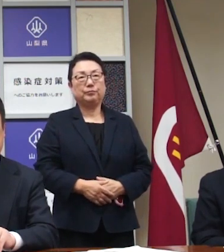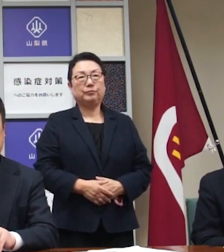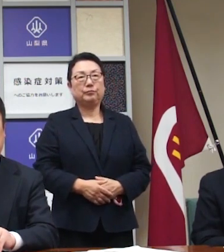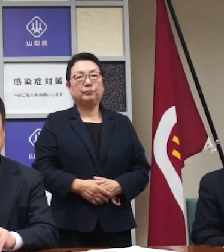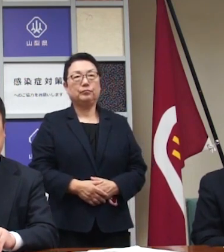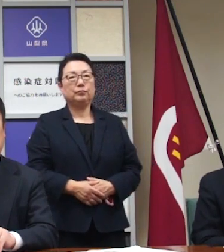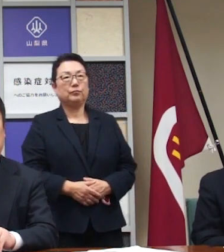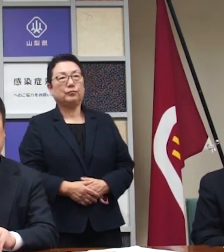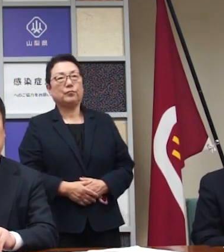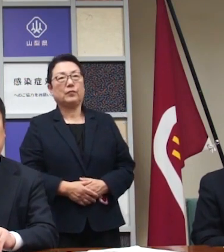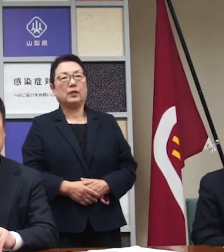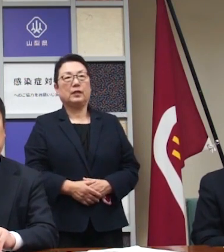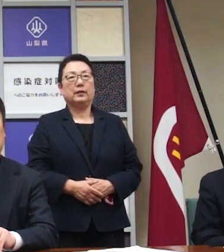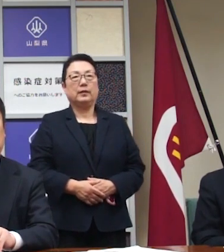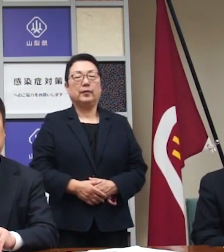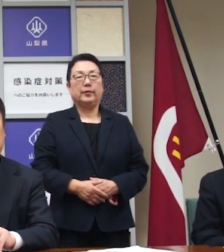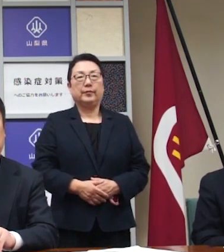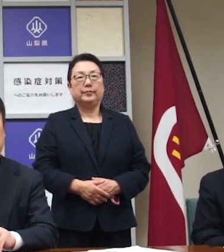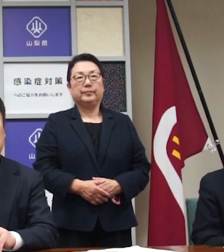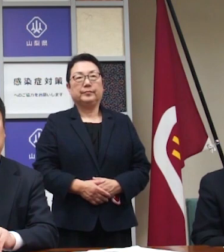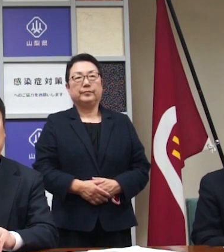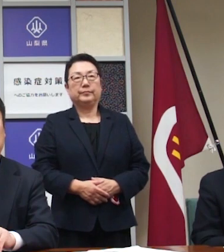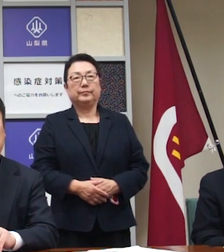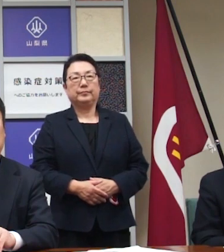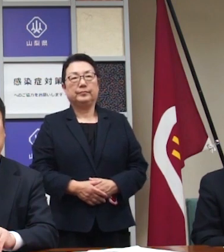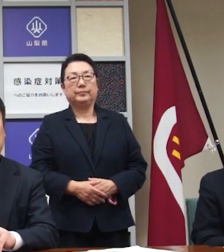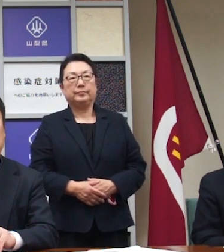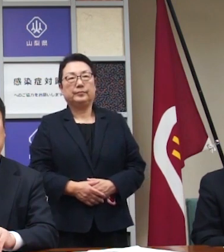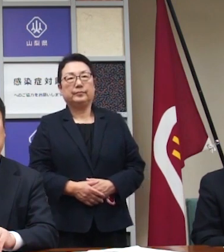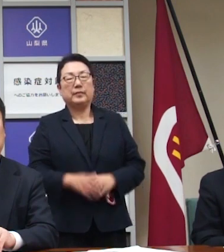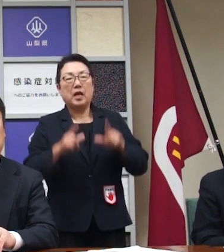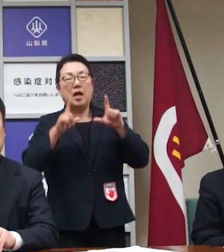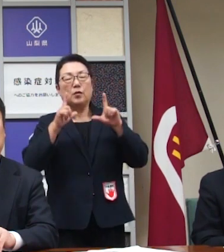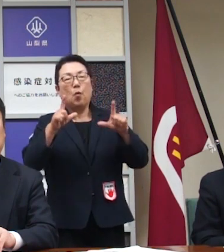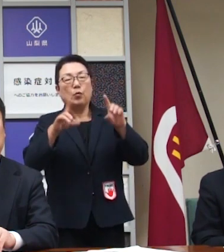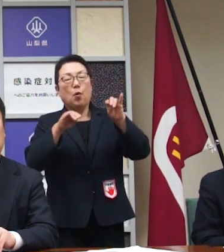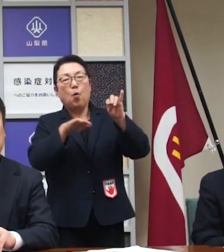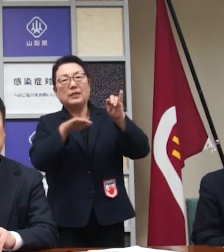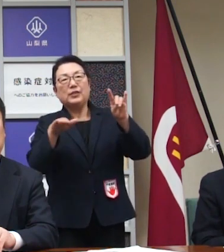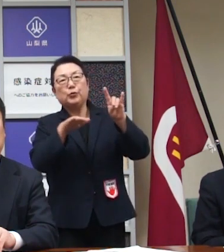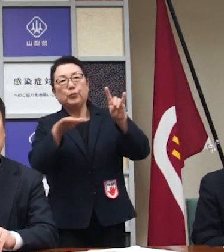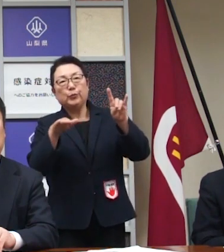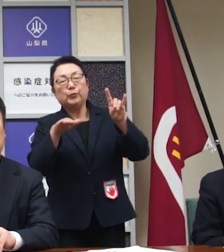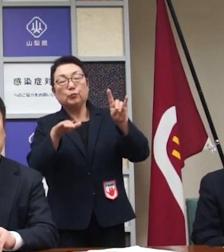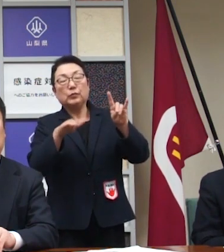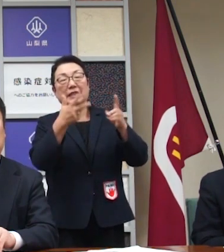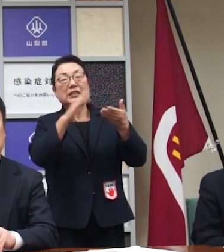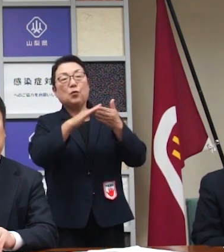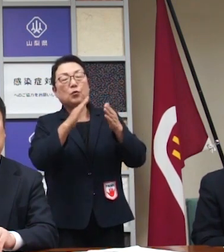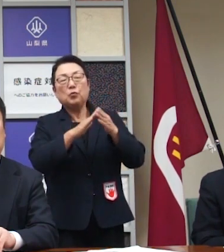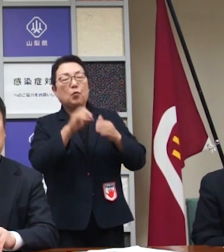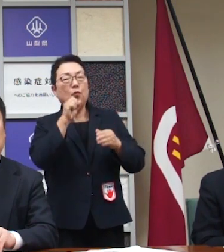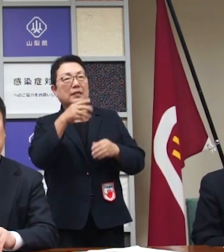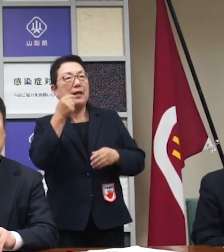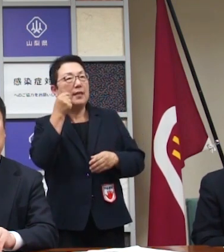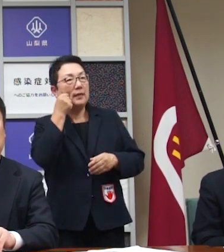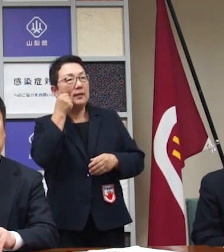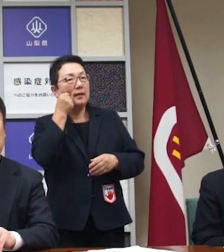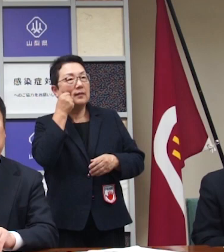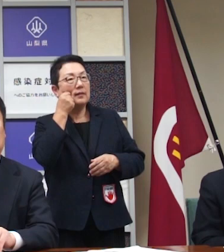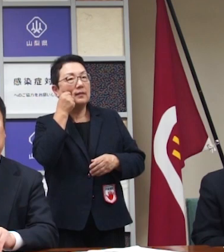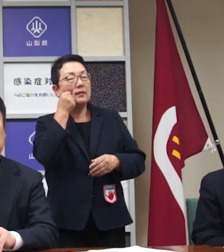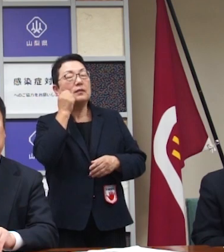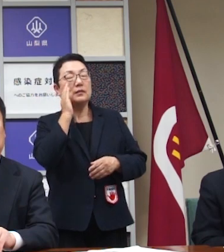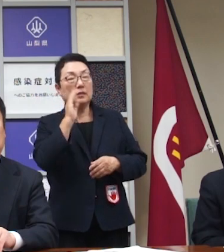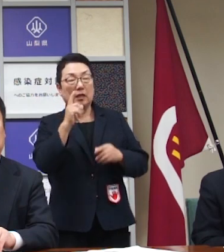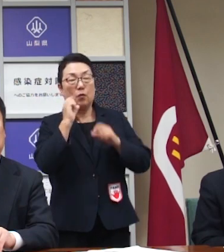よろしいですか。はい、知事すみません、さっきの公表基準、市町村の基準値が言えないという公表基準なんですけども、まあ、注意喚起